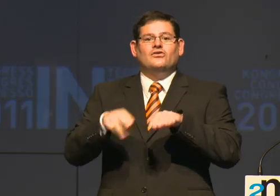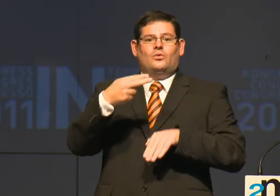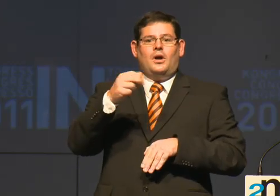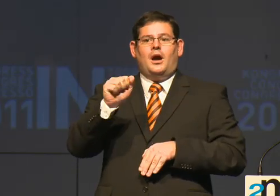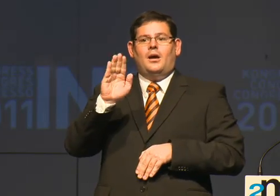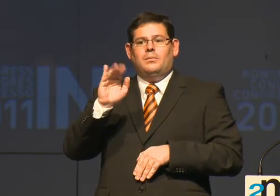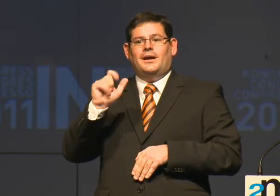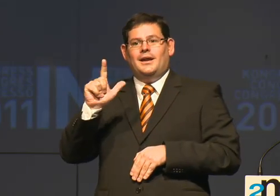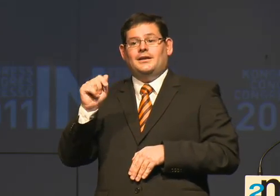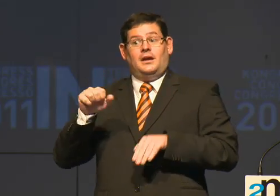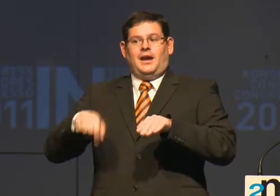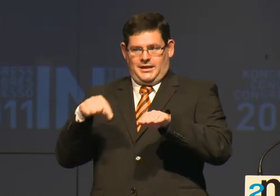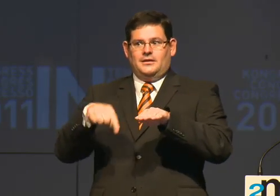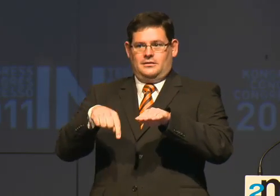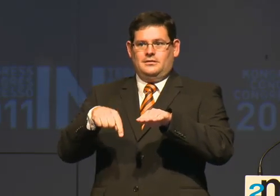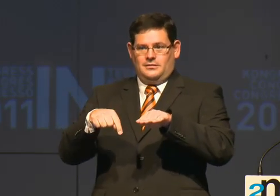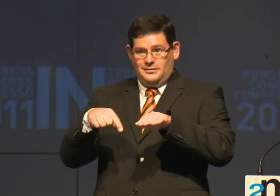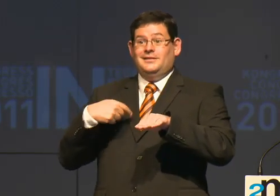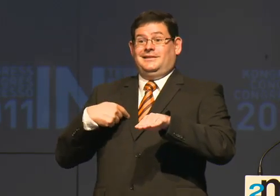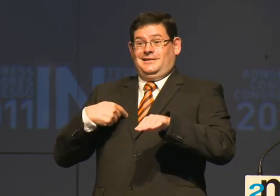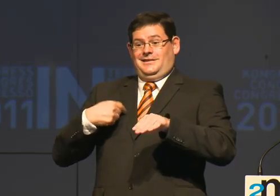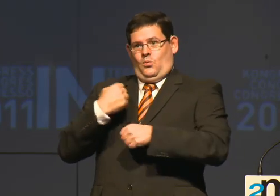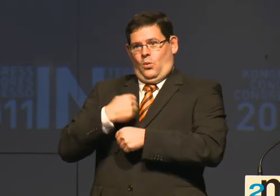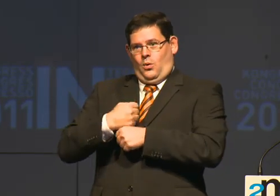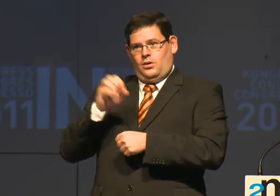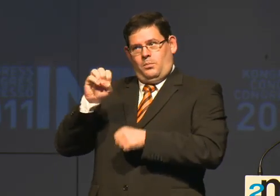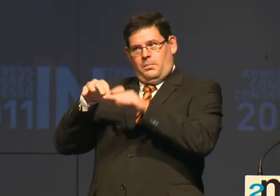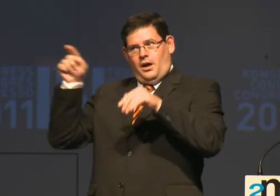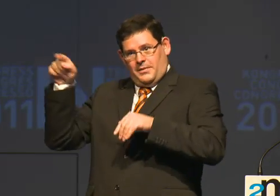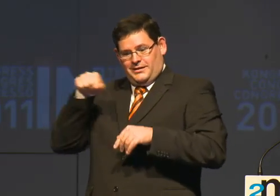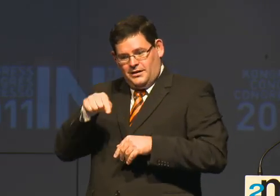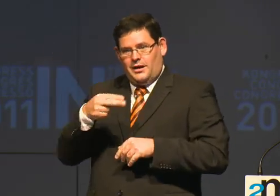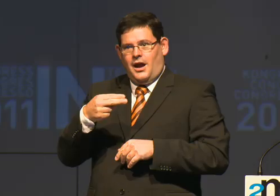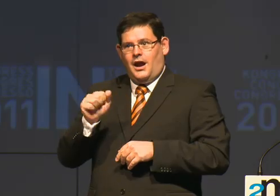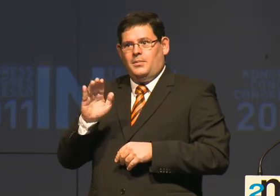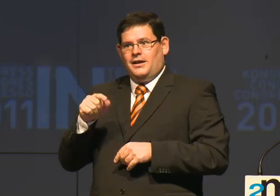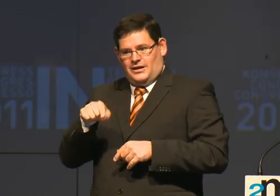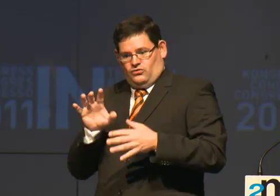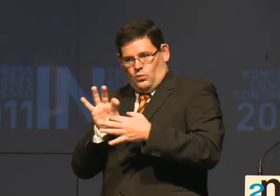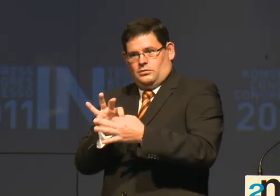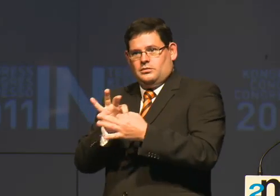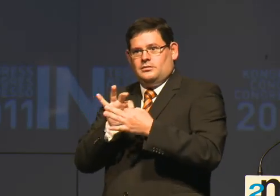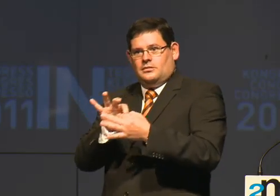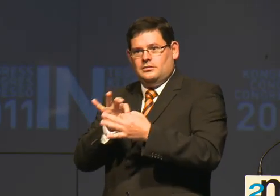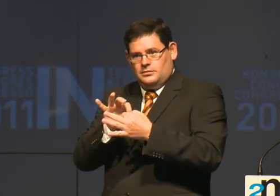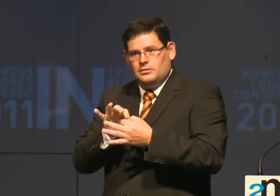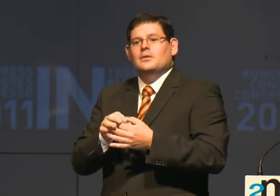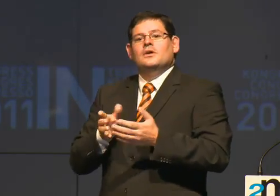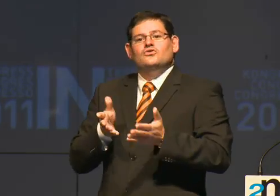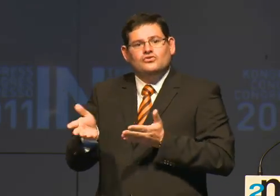Et c'est vrai que les sourds n'ont peut-être pas accès à une langue orale, mais d'un autre point de vue, il doit y avoir une égalité de traitement. Et le Parlement européen